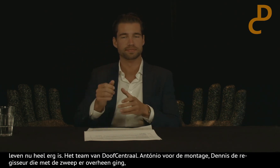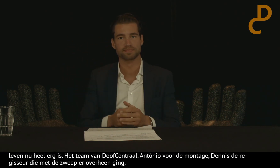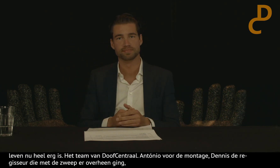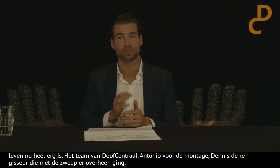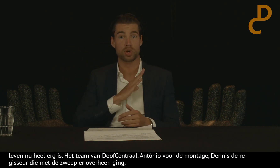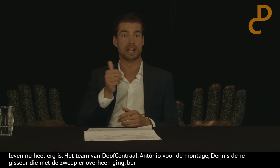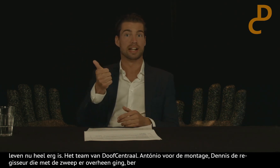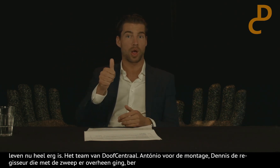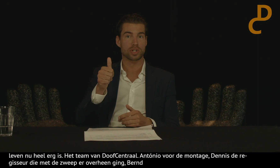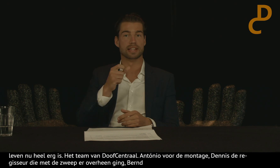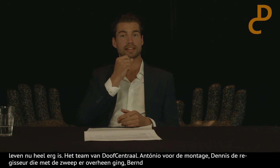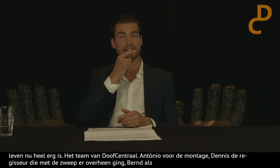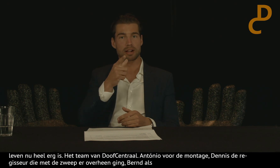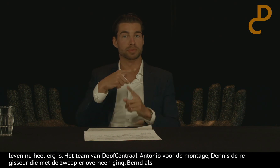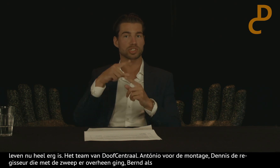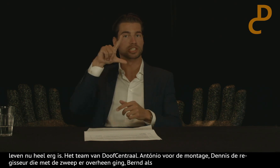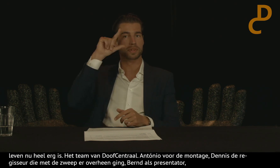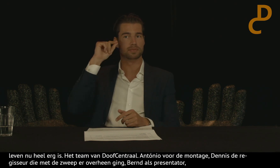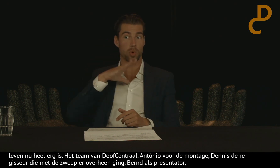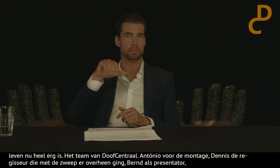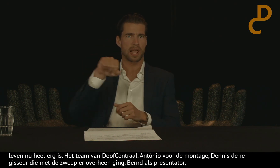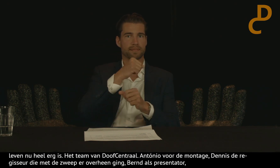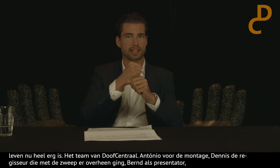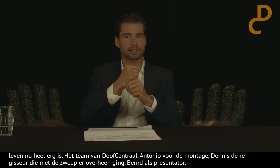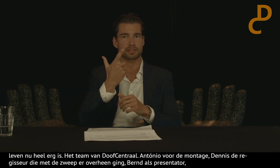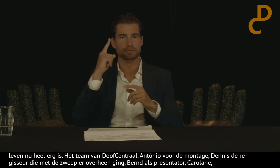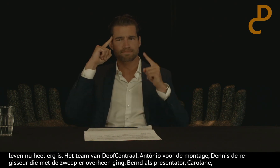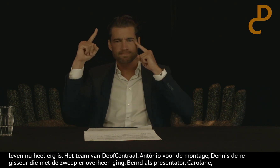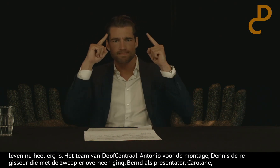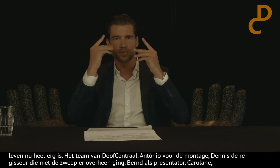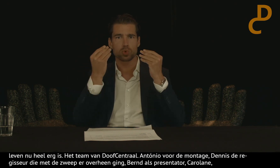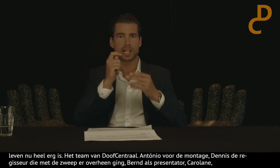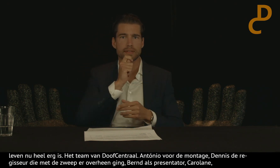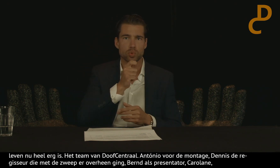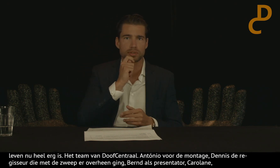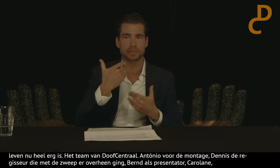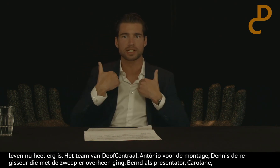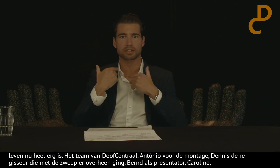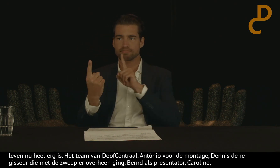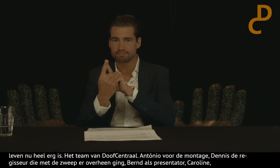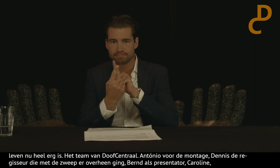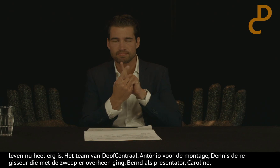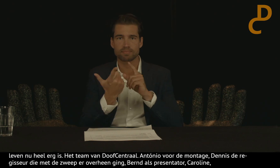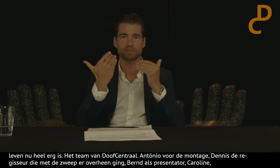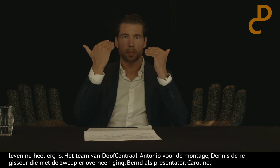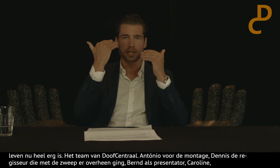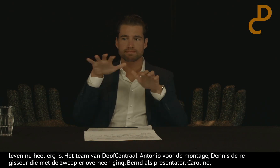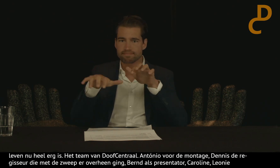de vraagbak. En ook Leonie en Daniel en Splinter bedankt voor het meewerken en bedenken met de interviews afnemen